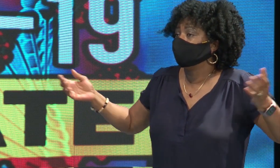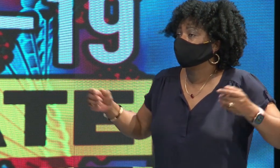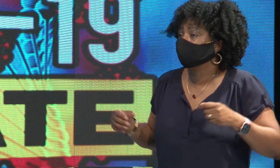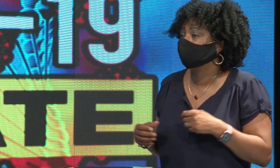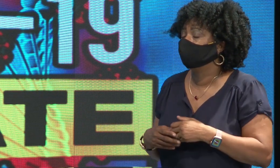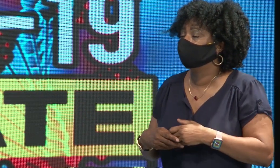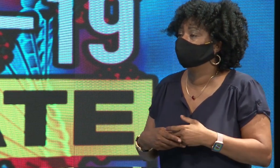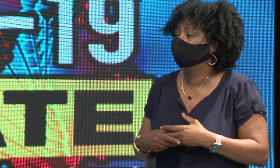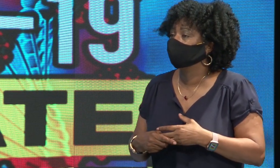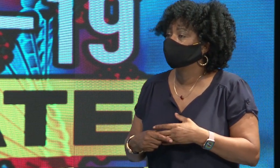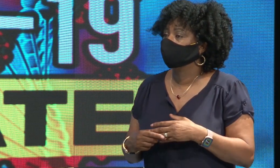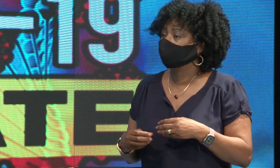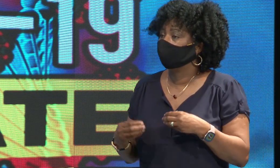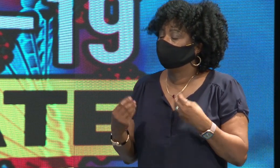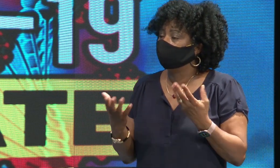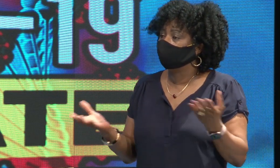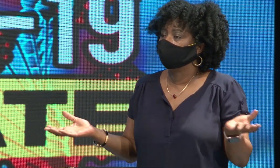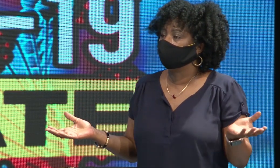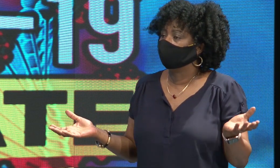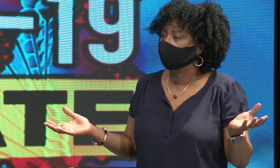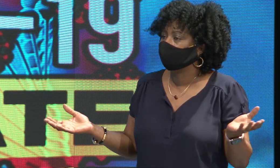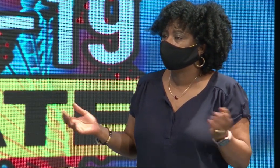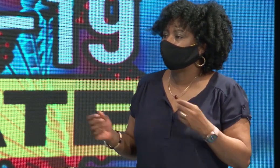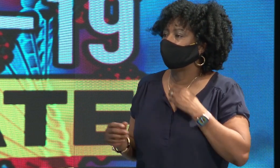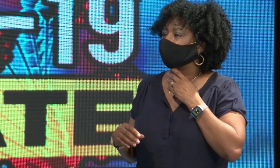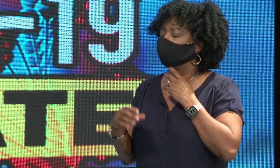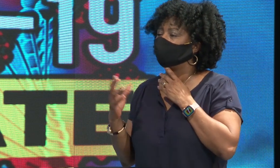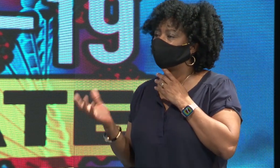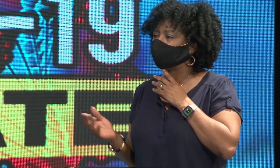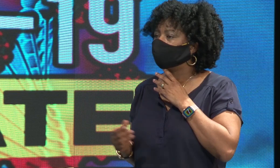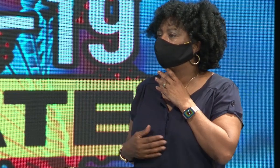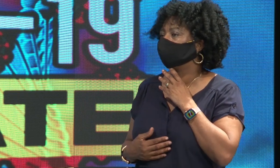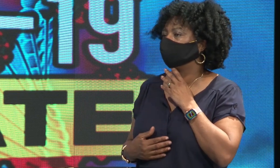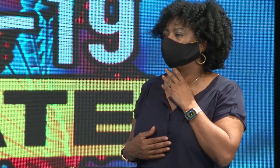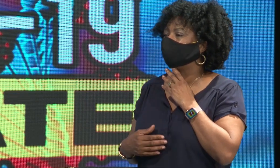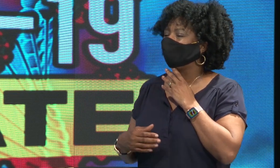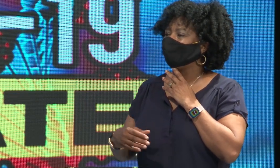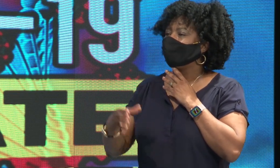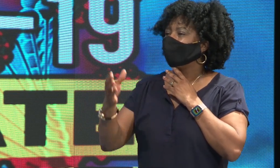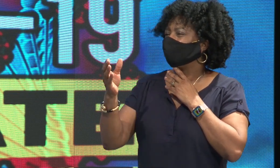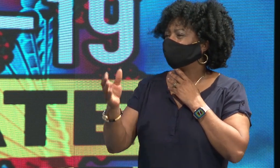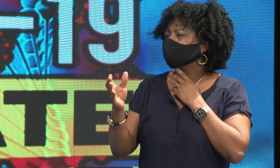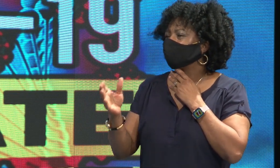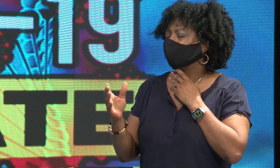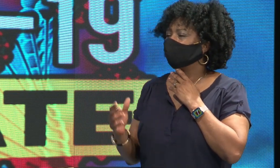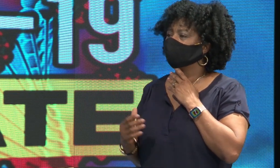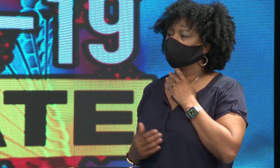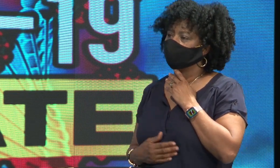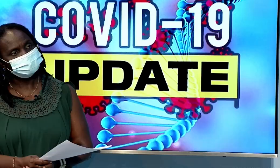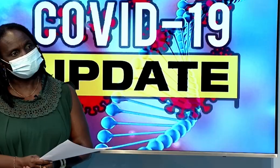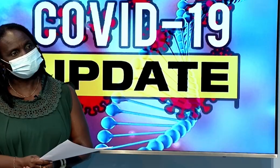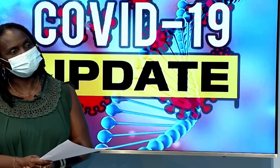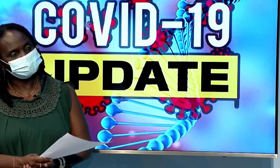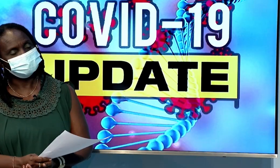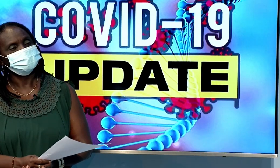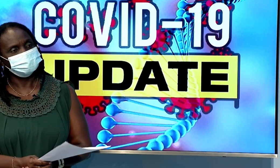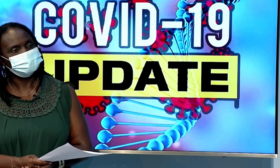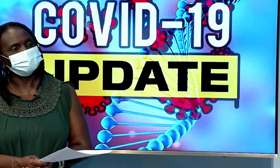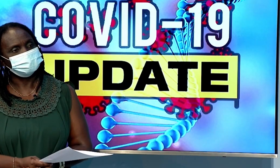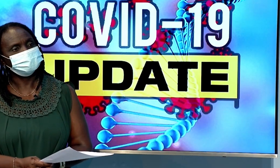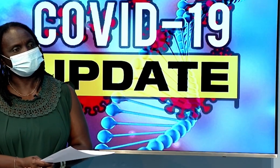niets anders gebeurd. Ik voel me er prima bij. Mm-hmm. Ik heb mijn werk gewoon kunnen doen. En dat is eigenlijk wat ik tegen die